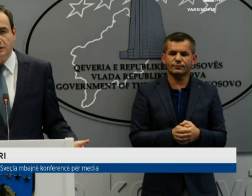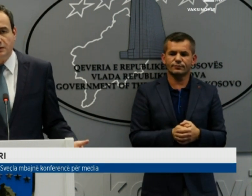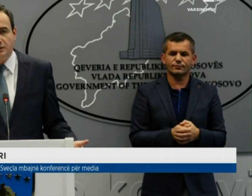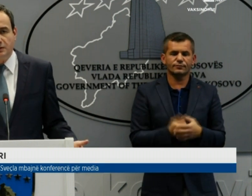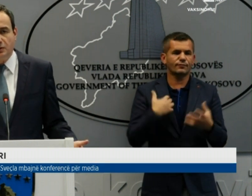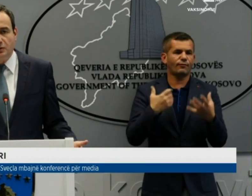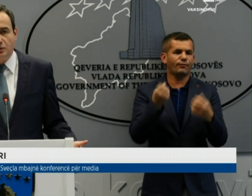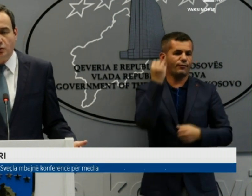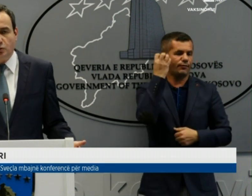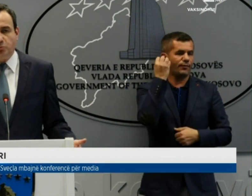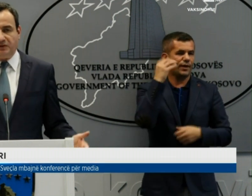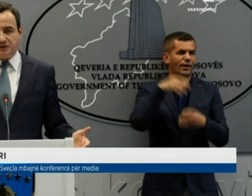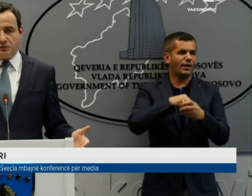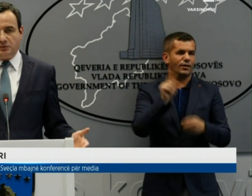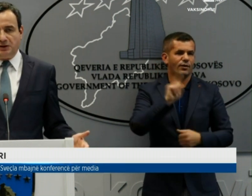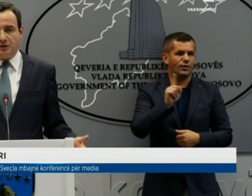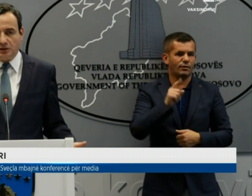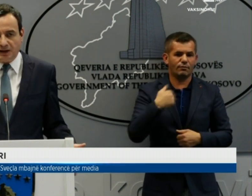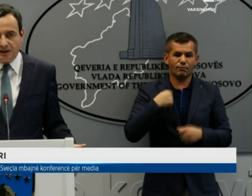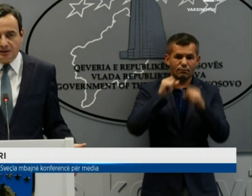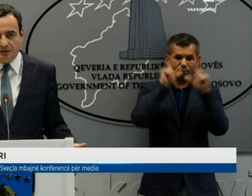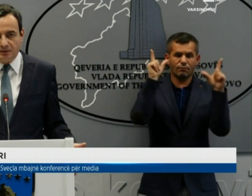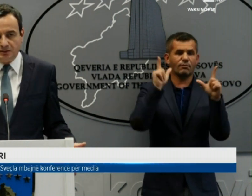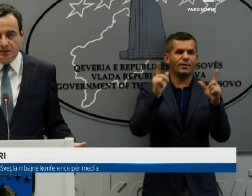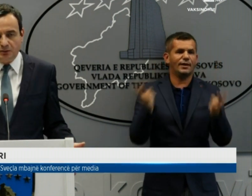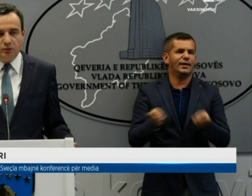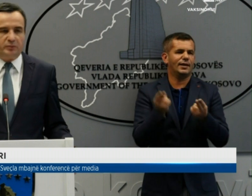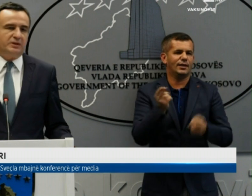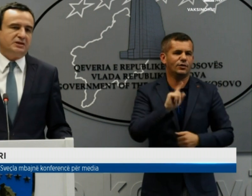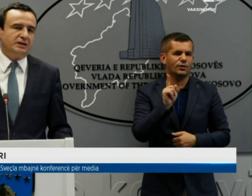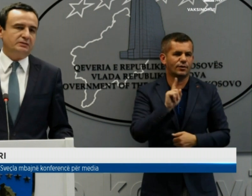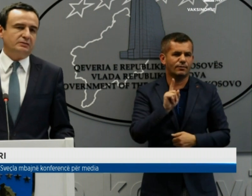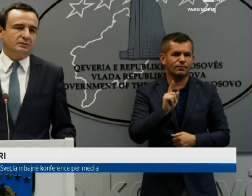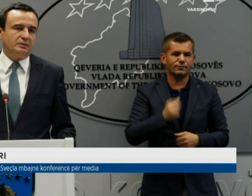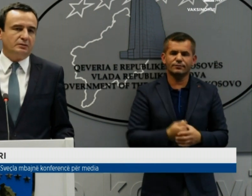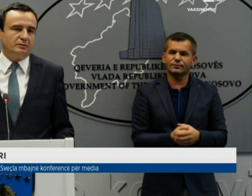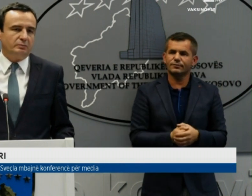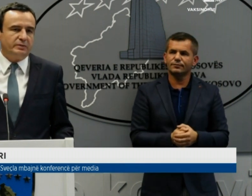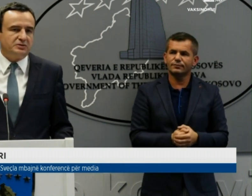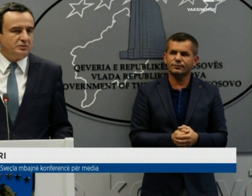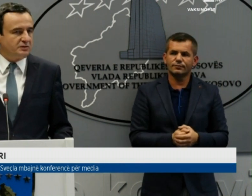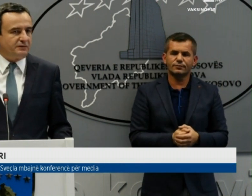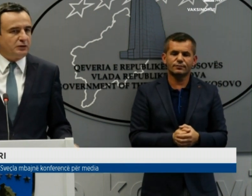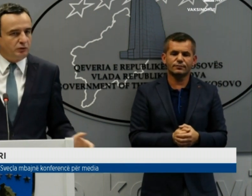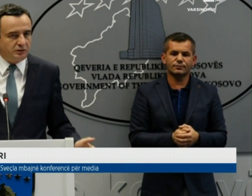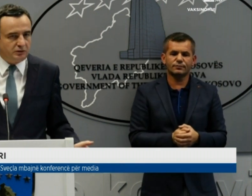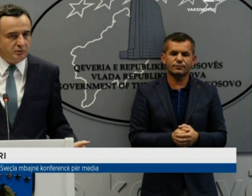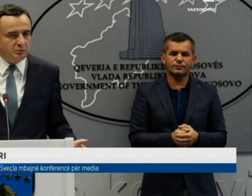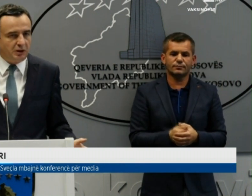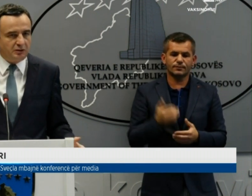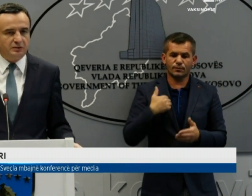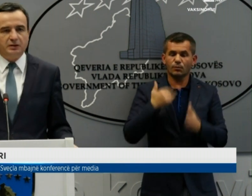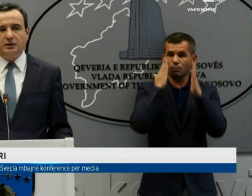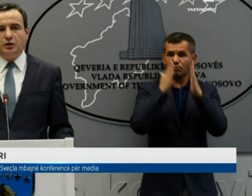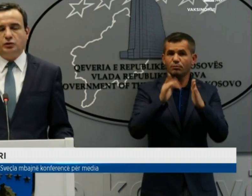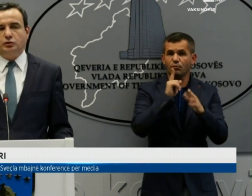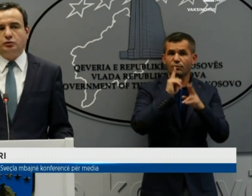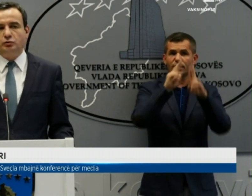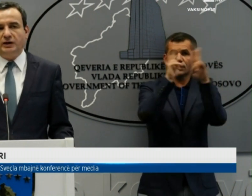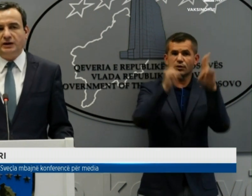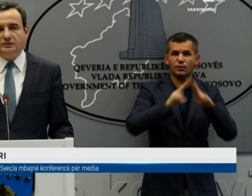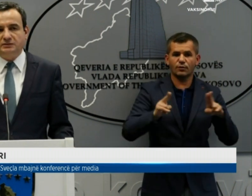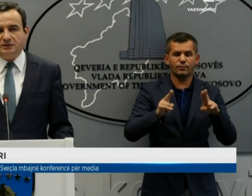iluzione. Nuk befasohemi kollaj, por megjithatë besoj që faktorët ndërkombëtar